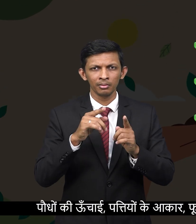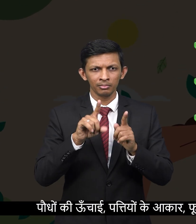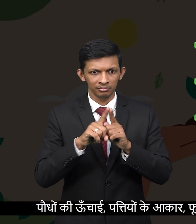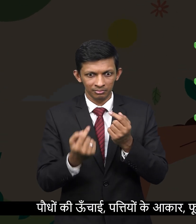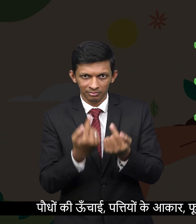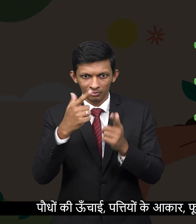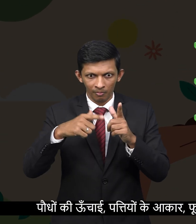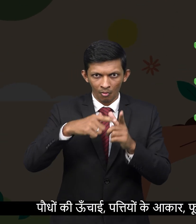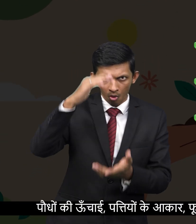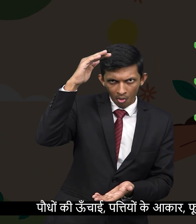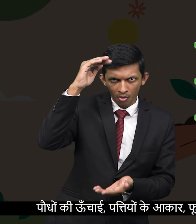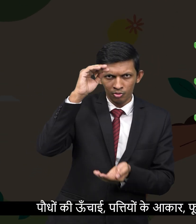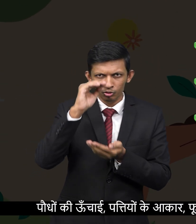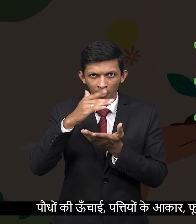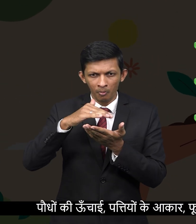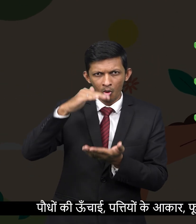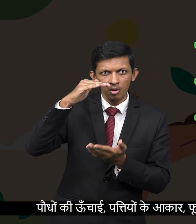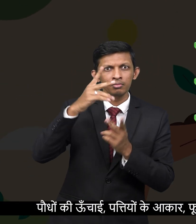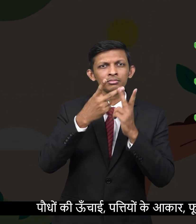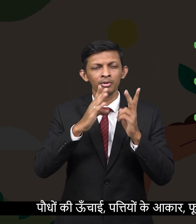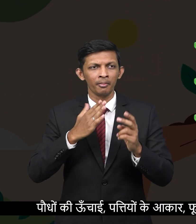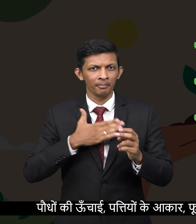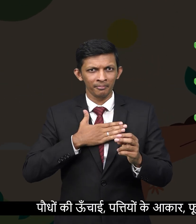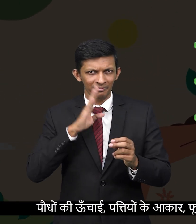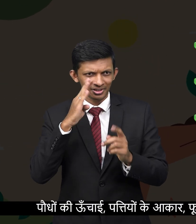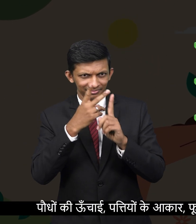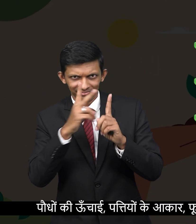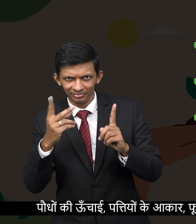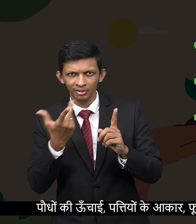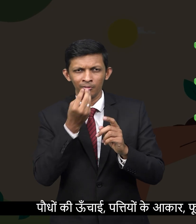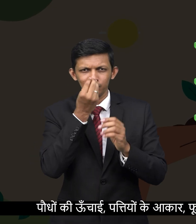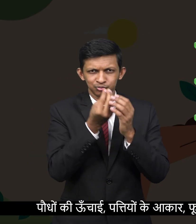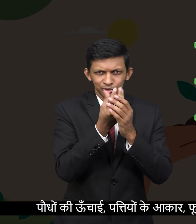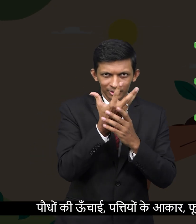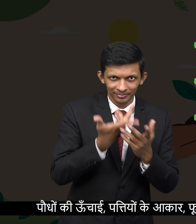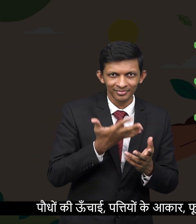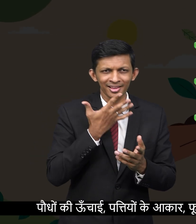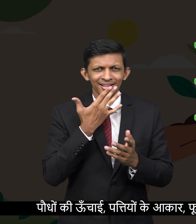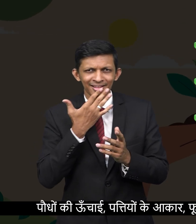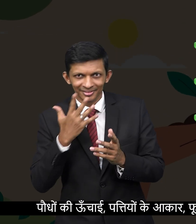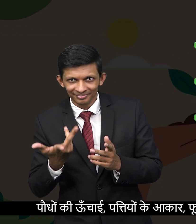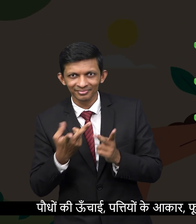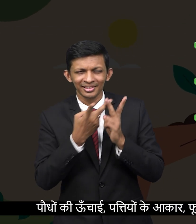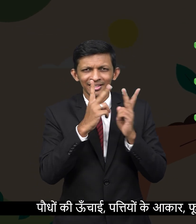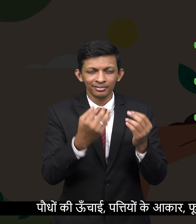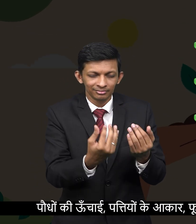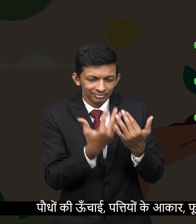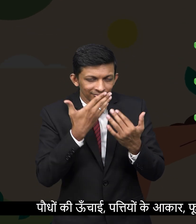पौधों की ऊंचाई, पत्तियों के आकार, फूलों, रंगों और खुशबू आदि की तुलना करेंगे।